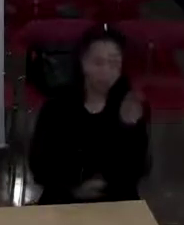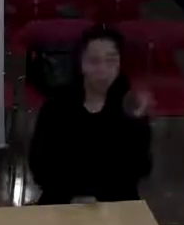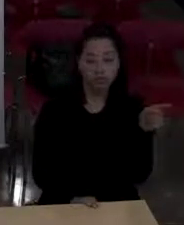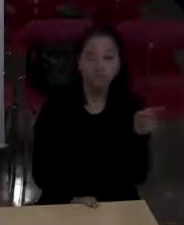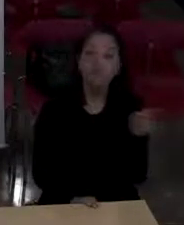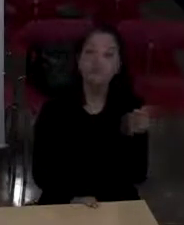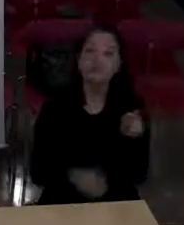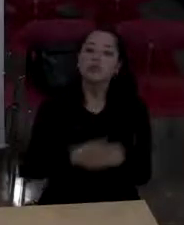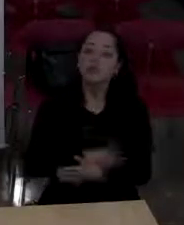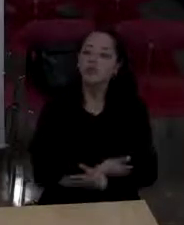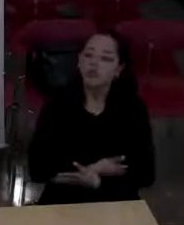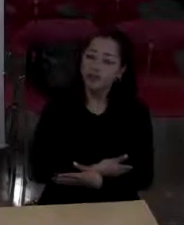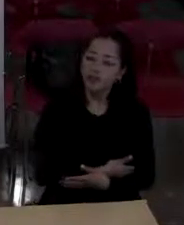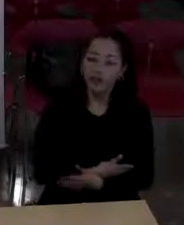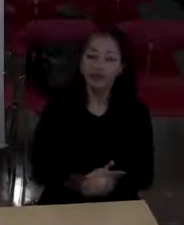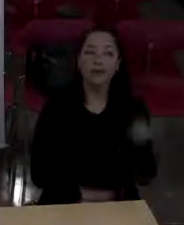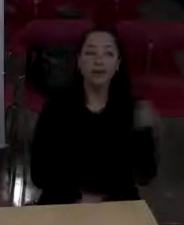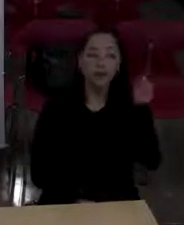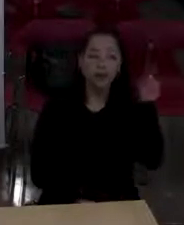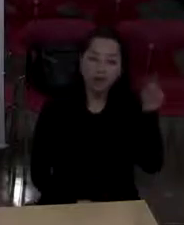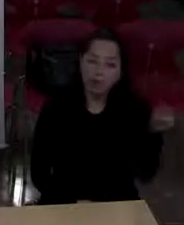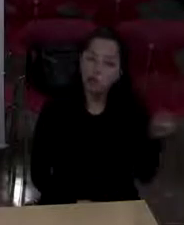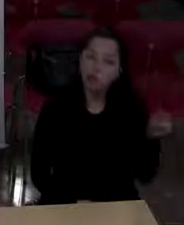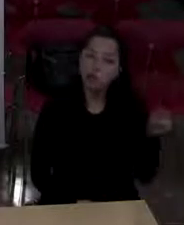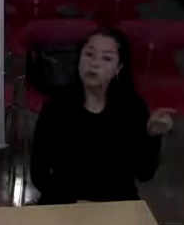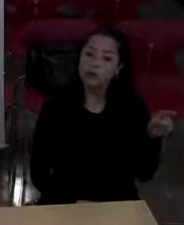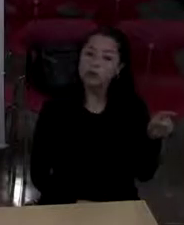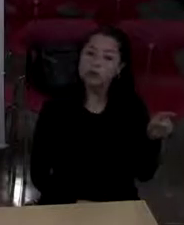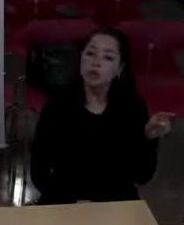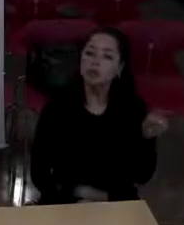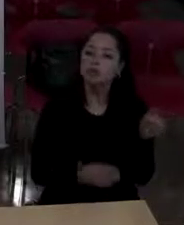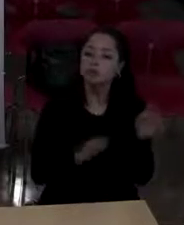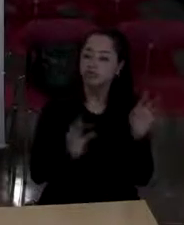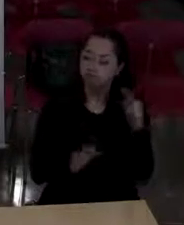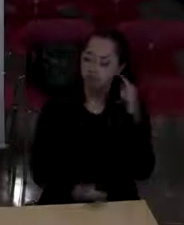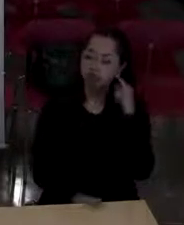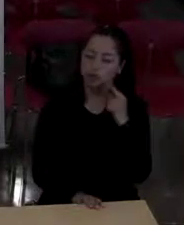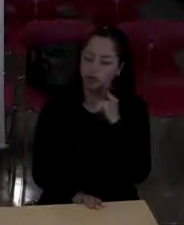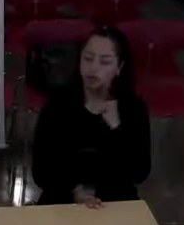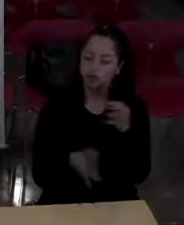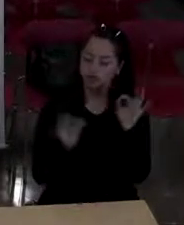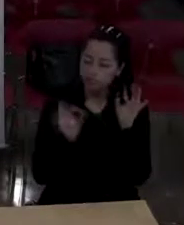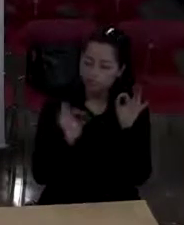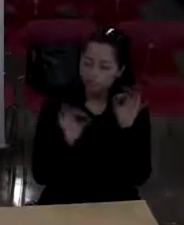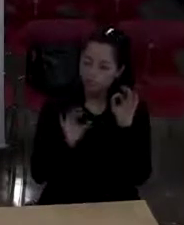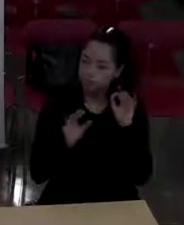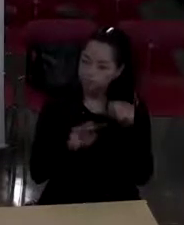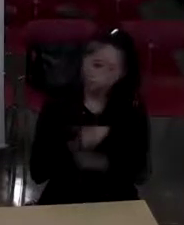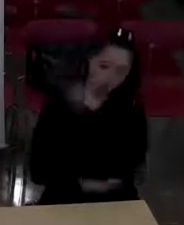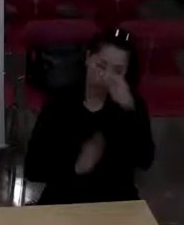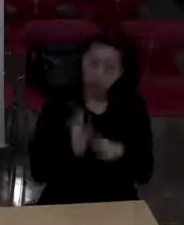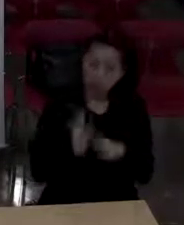hace uso, o sus padres o su familia empieza a trabajar sobre el uso de la lengua de señas.